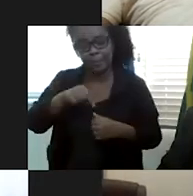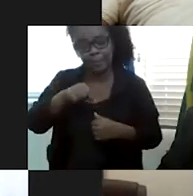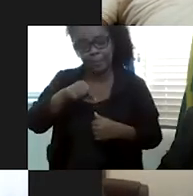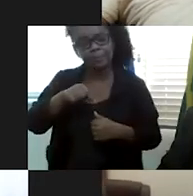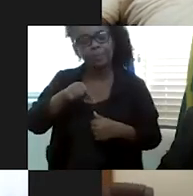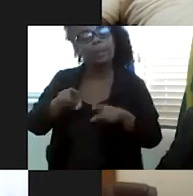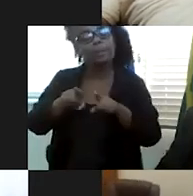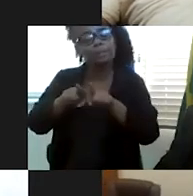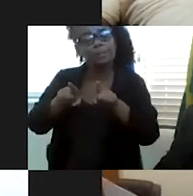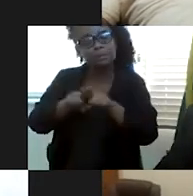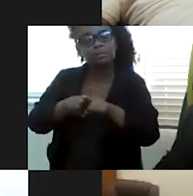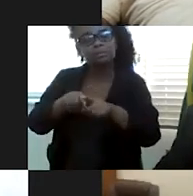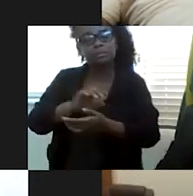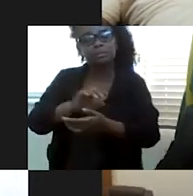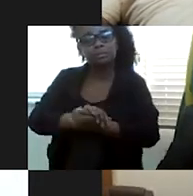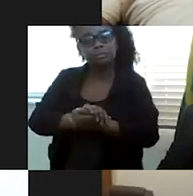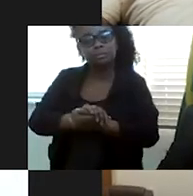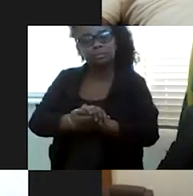também me